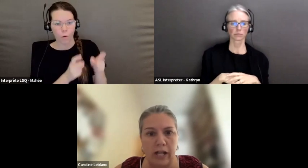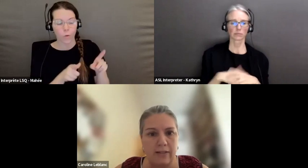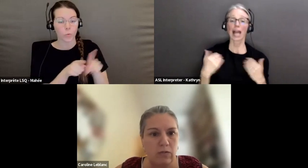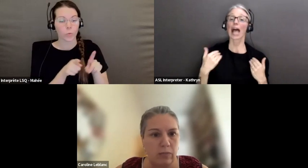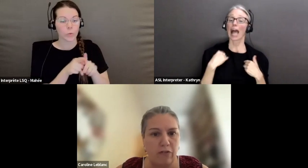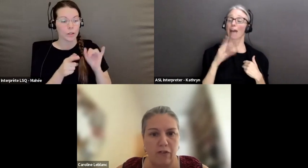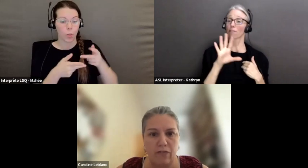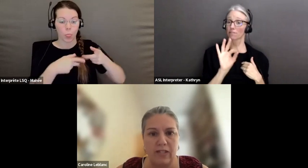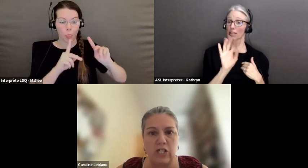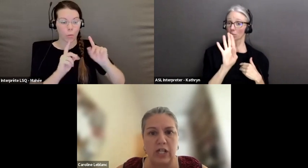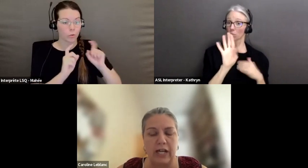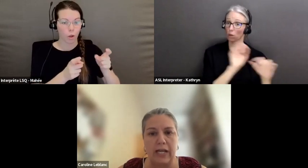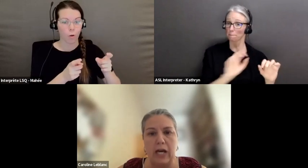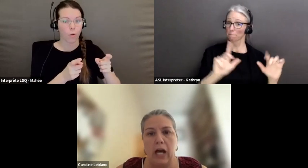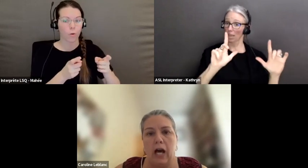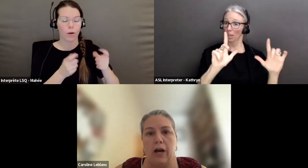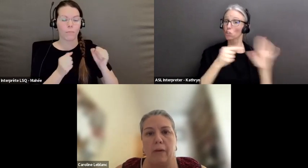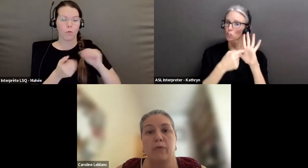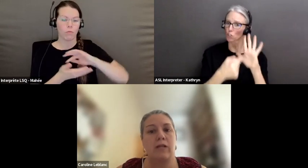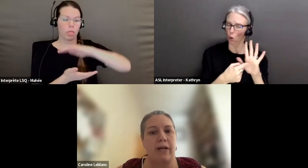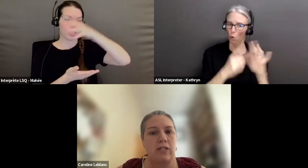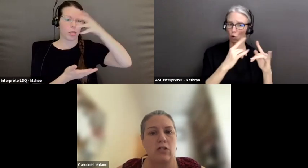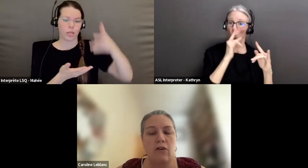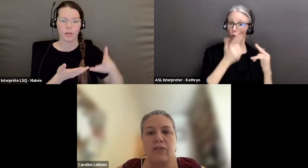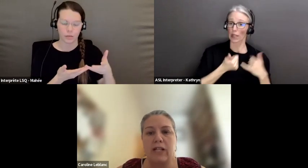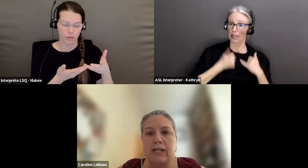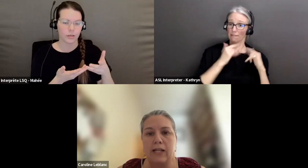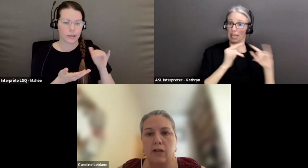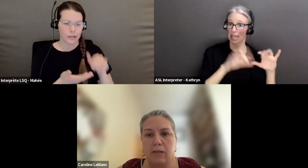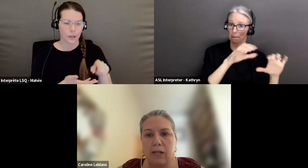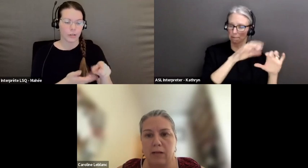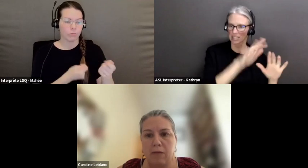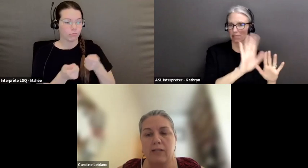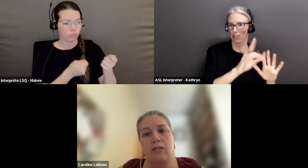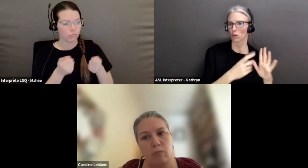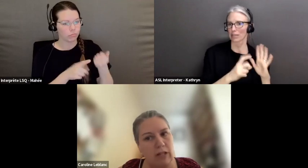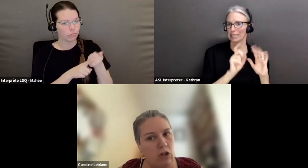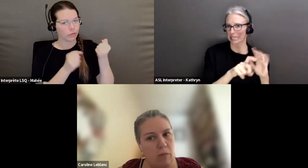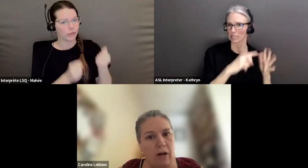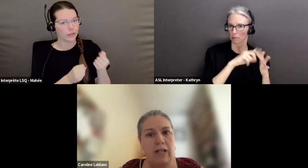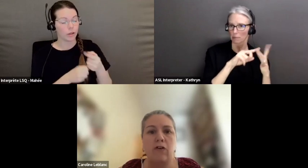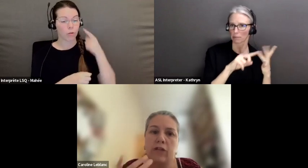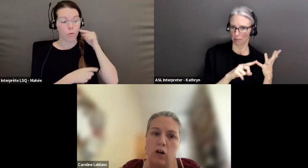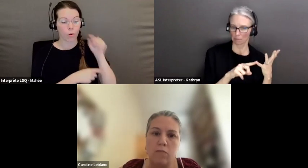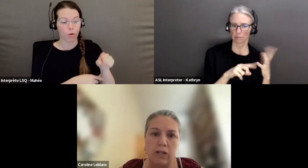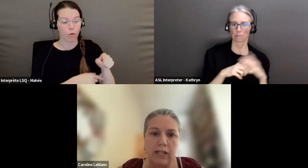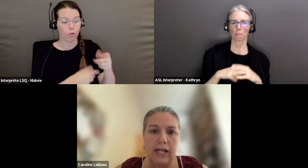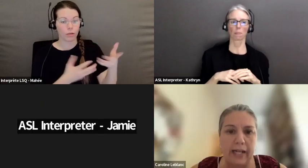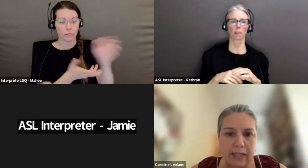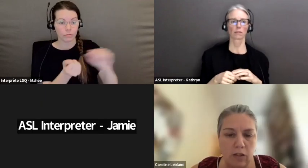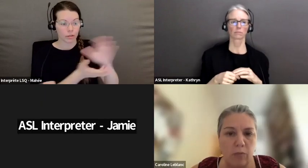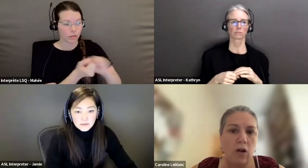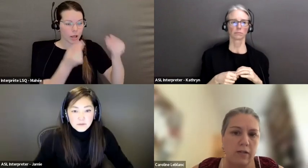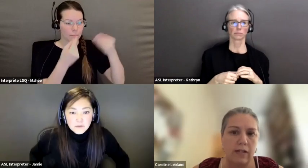des donations qui peuvent vite dégénérer. Pour ces personnes, en fait, les démantèlements, c'est une perte de repère qui va venir augmenter